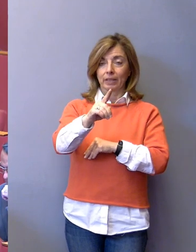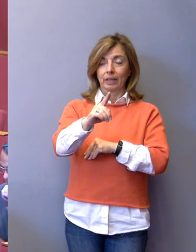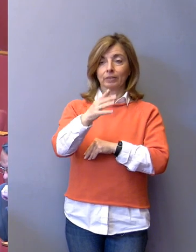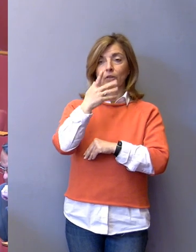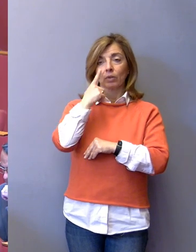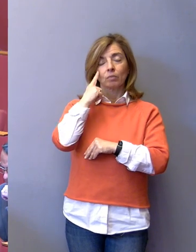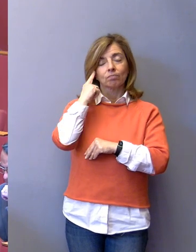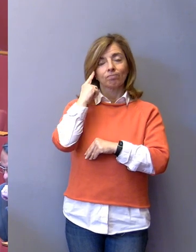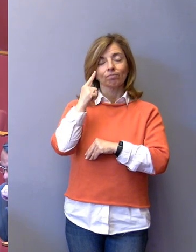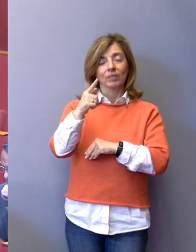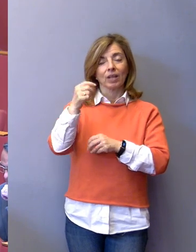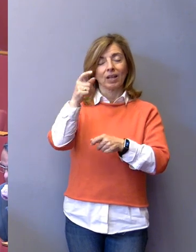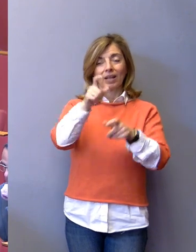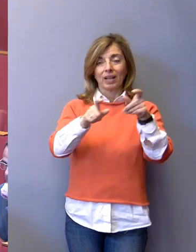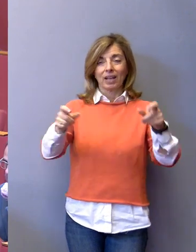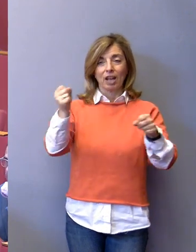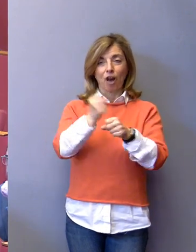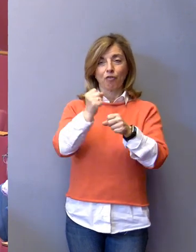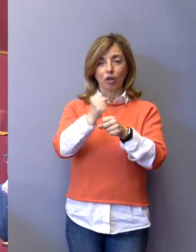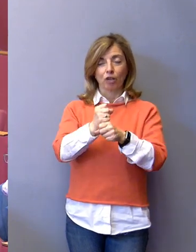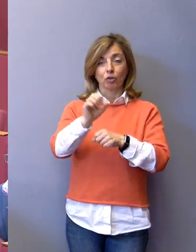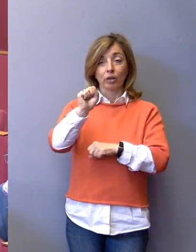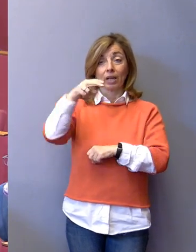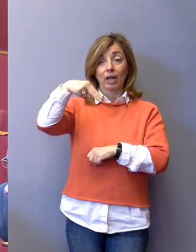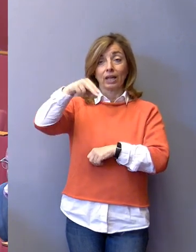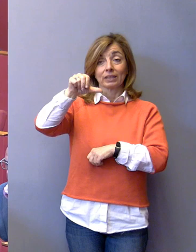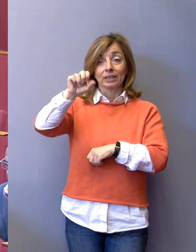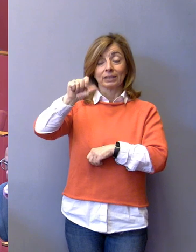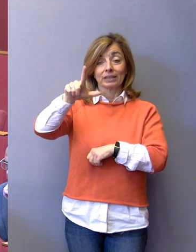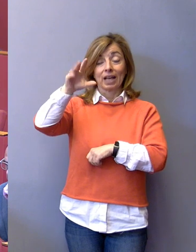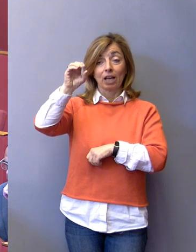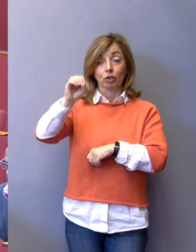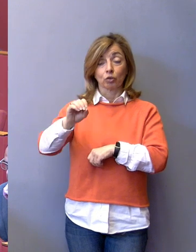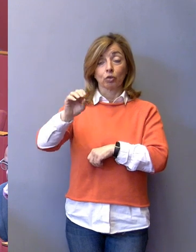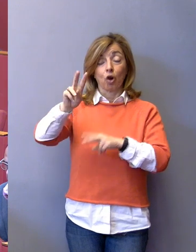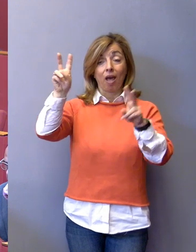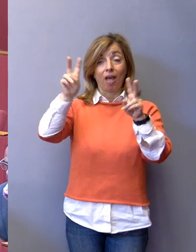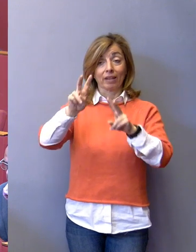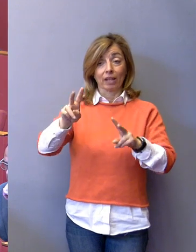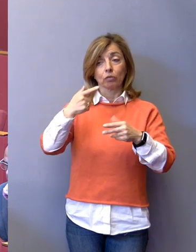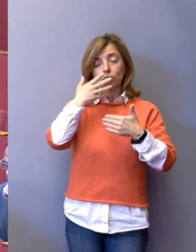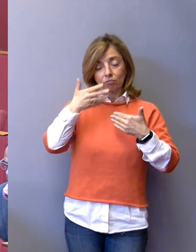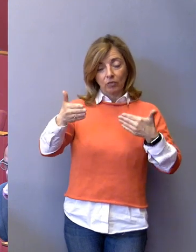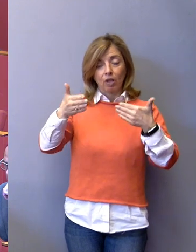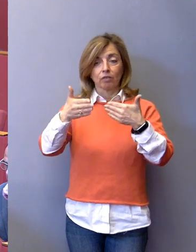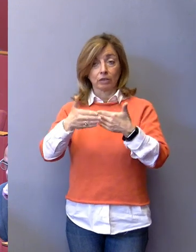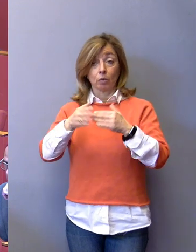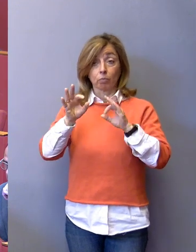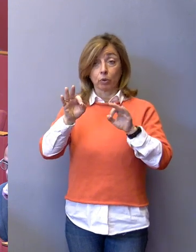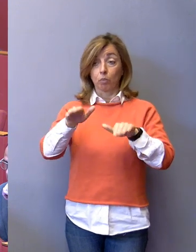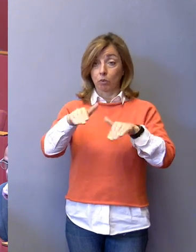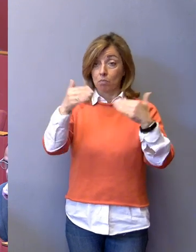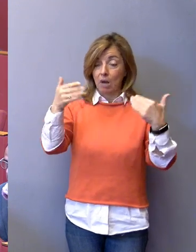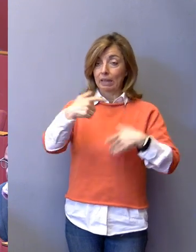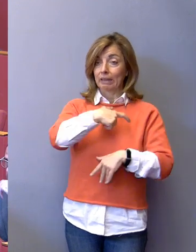ai lavoratori di Ansaldo Energia ai quali questa mattina al sindaco ha negato le scuse rispetto a quelle accuse